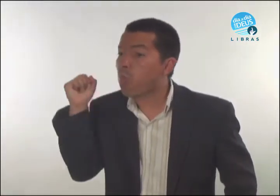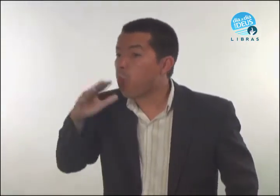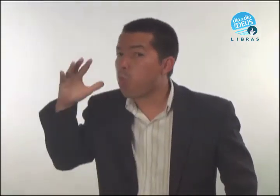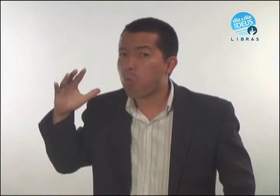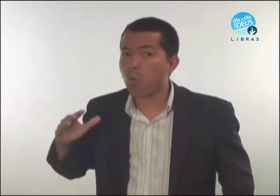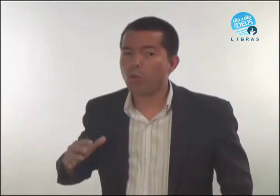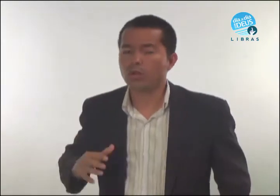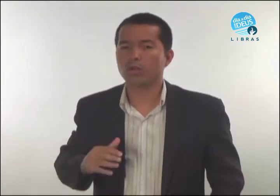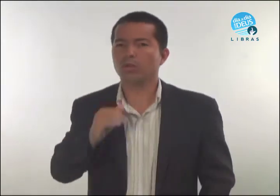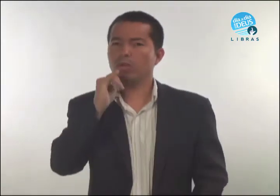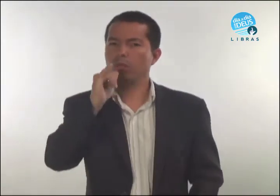Deus.